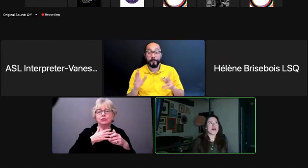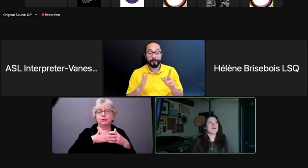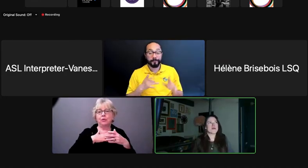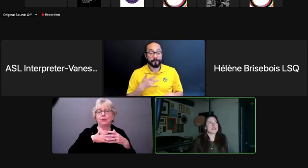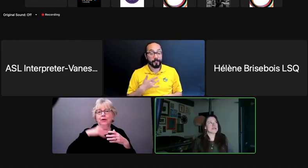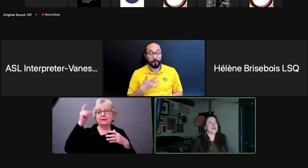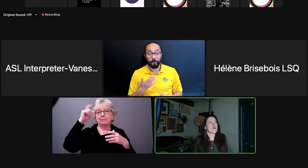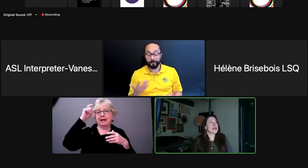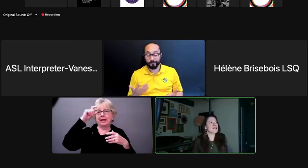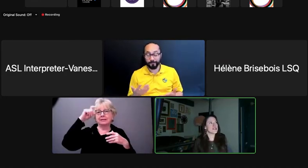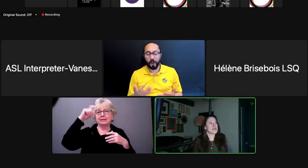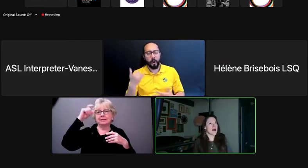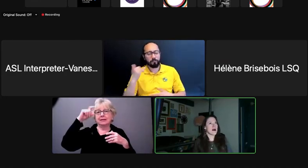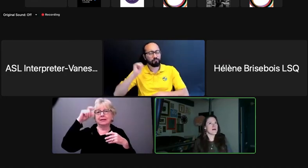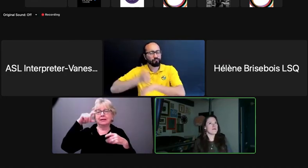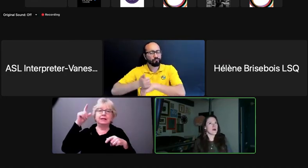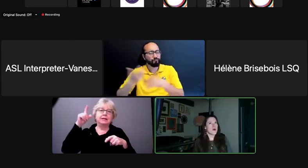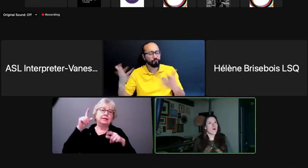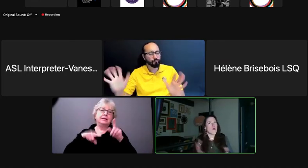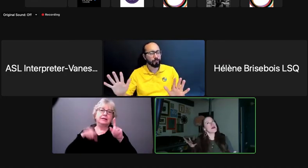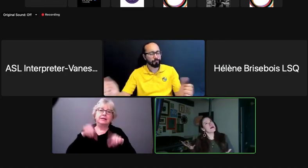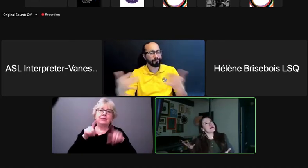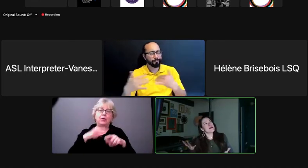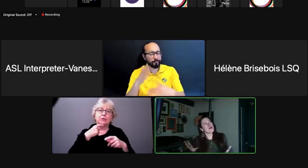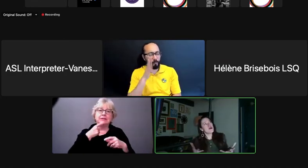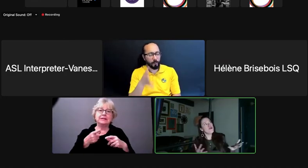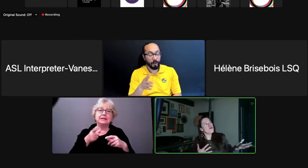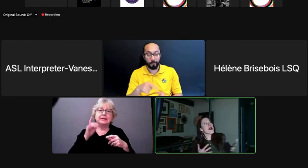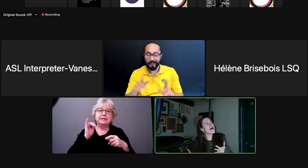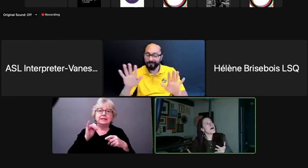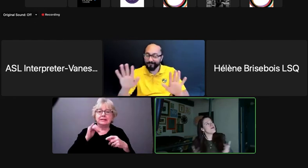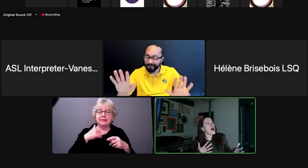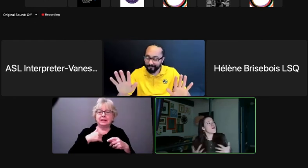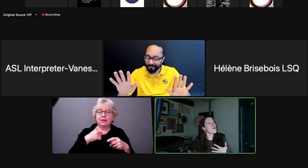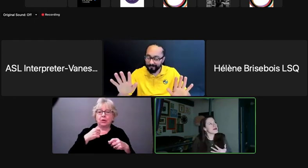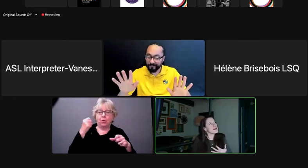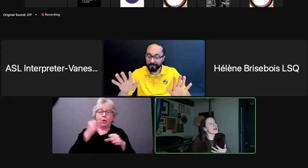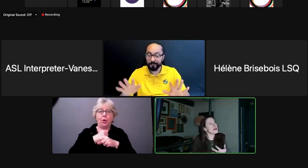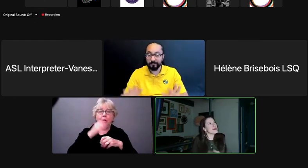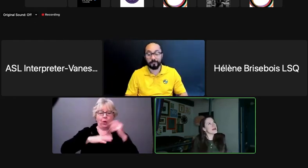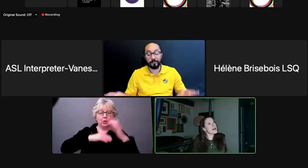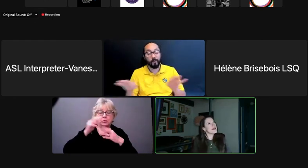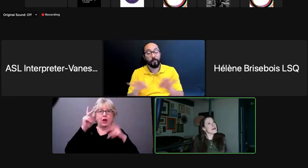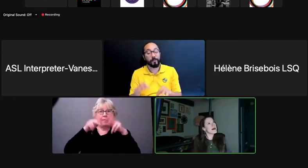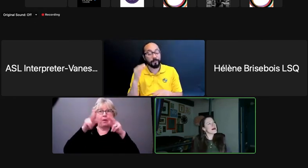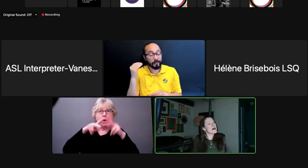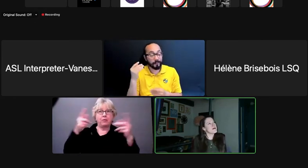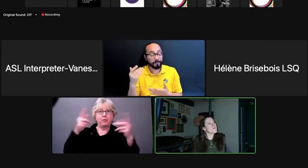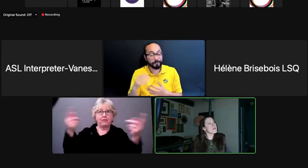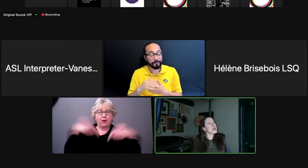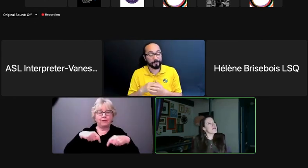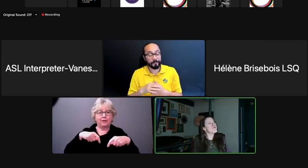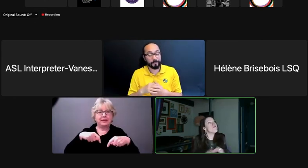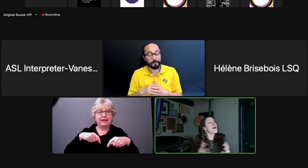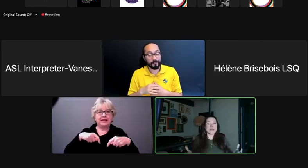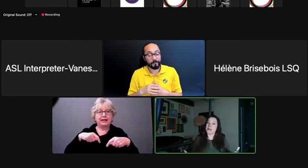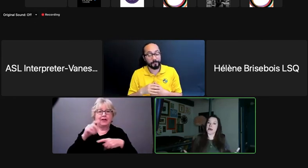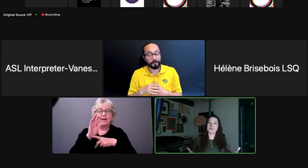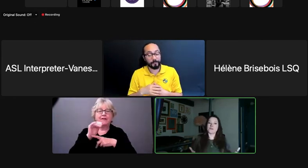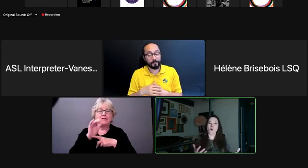on dit parfois que si on le construit les gens viendront ça vient d'un film